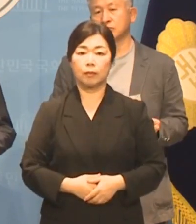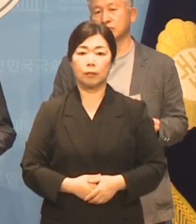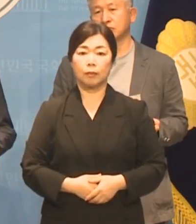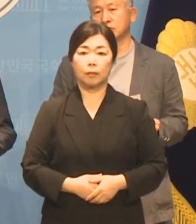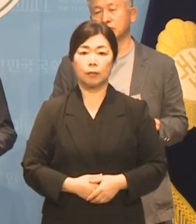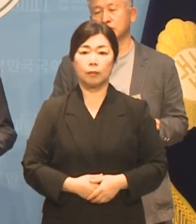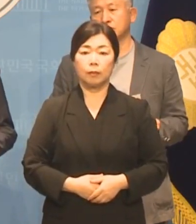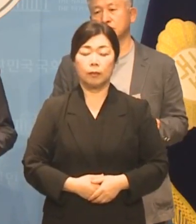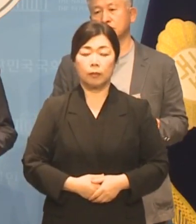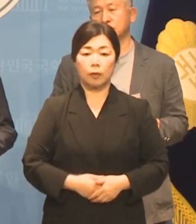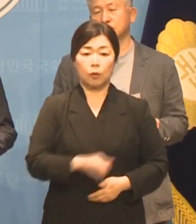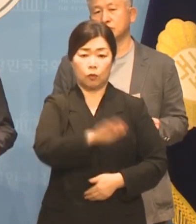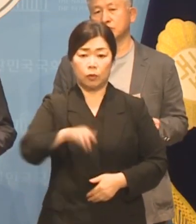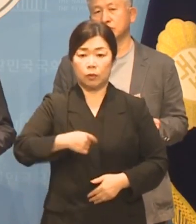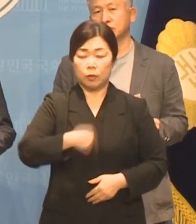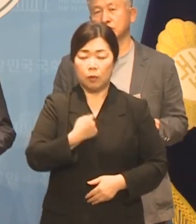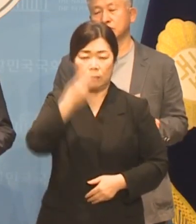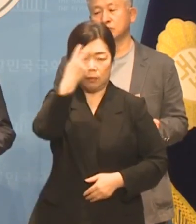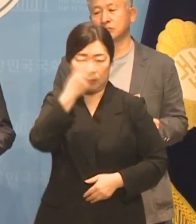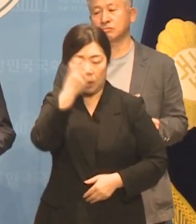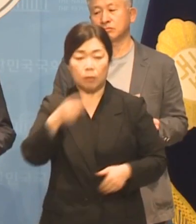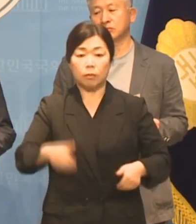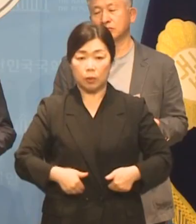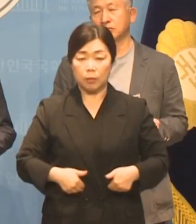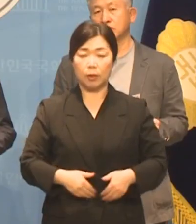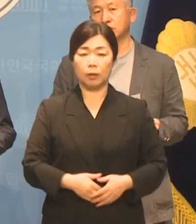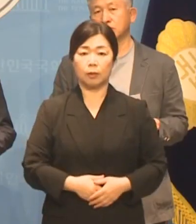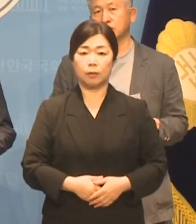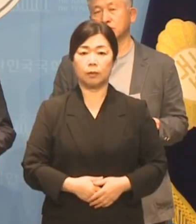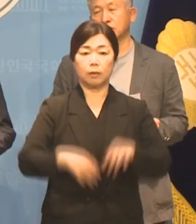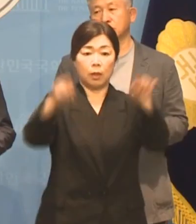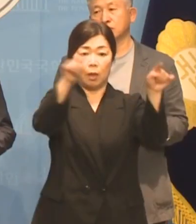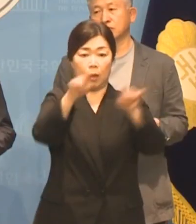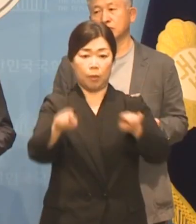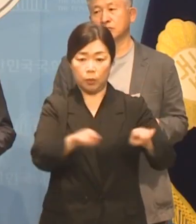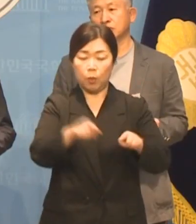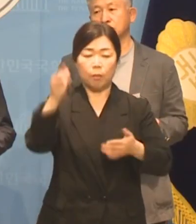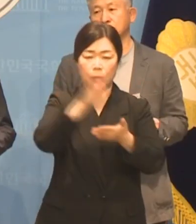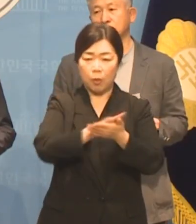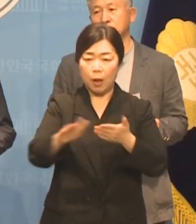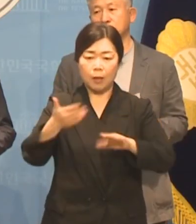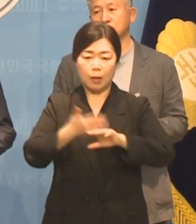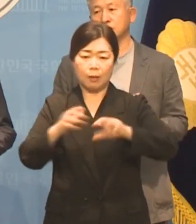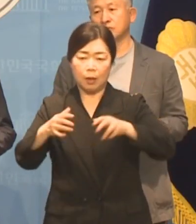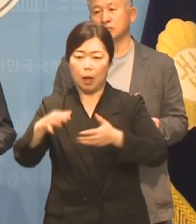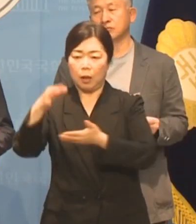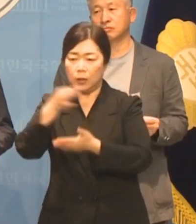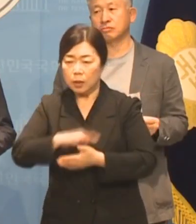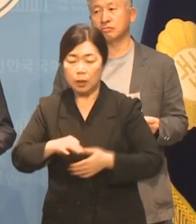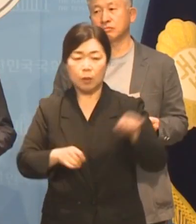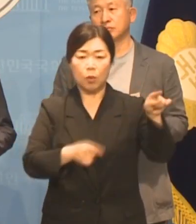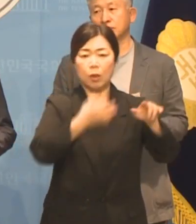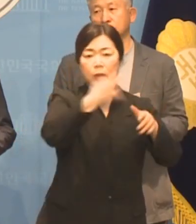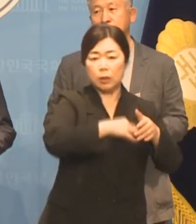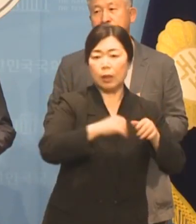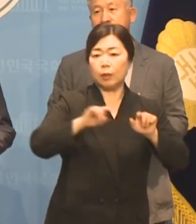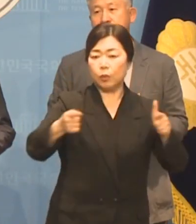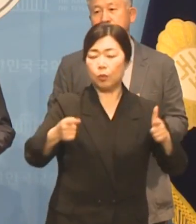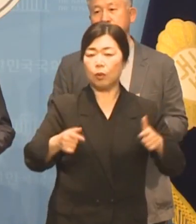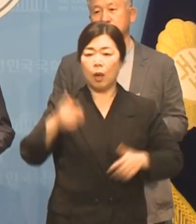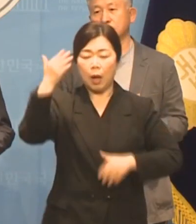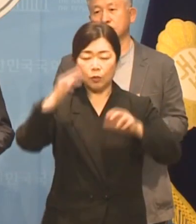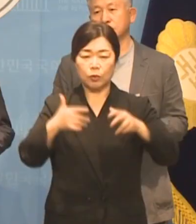대한민국은 우리 스스로 지켜야 합니다. 한반도 평화는 외세의 이익이 아니라 우리